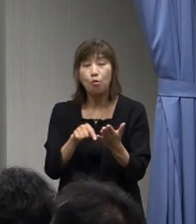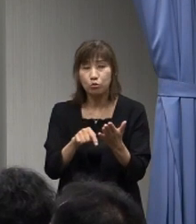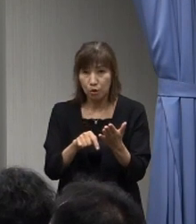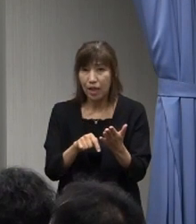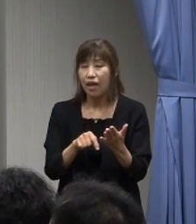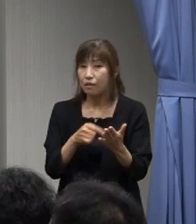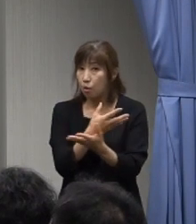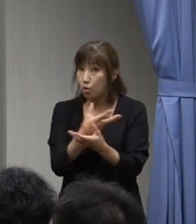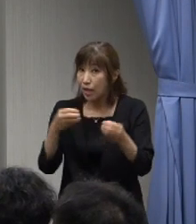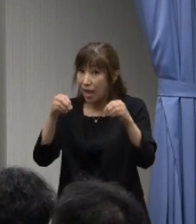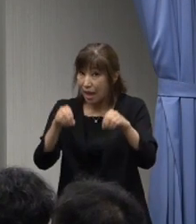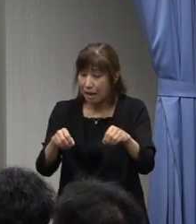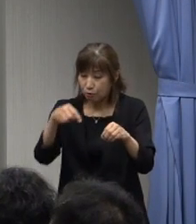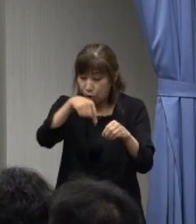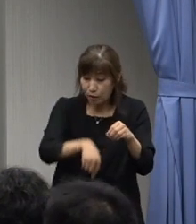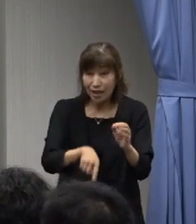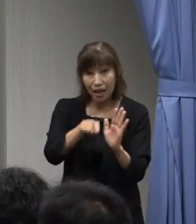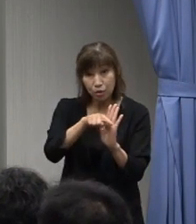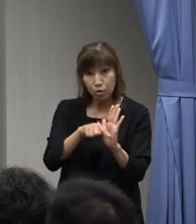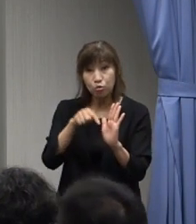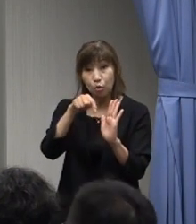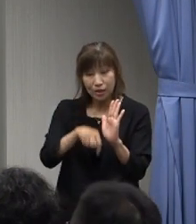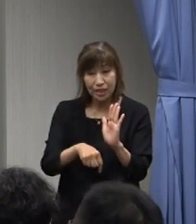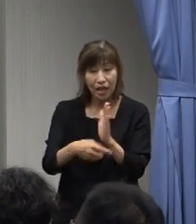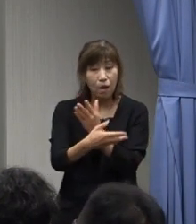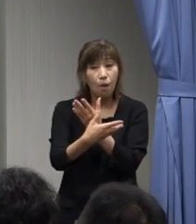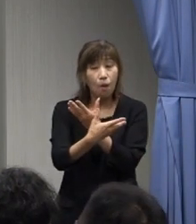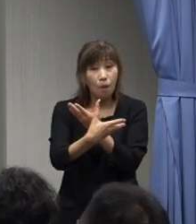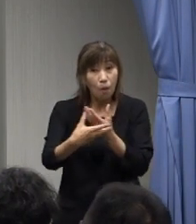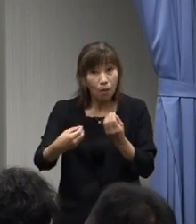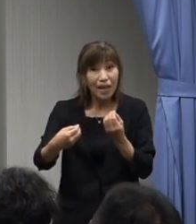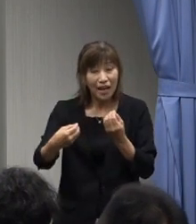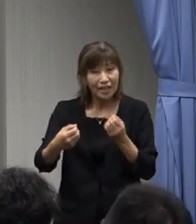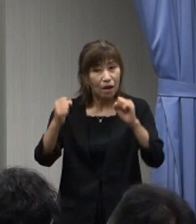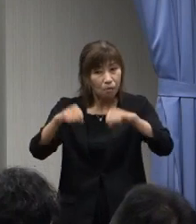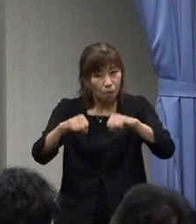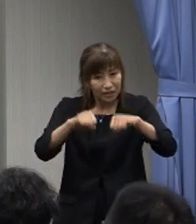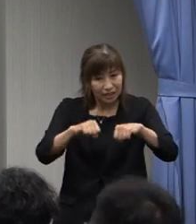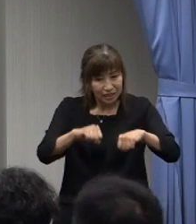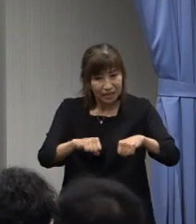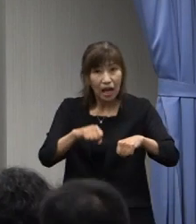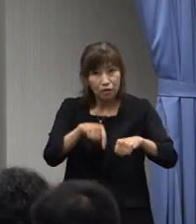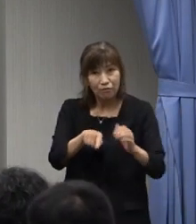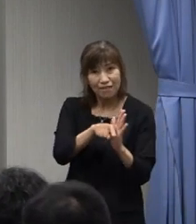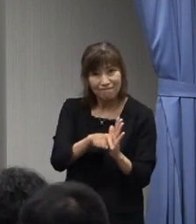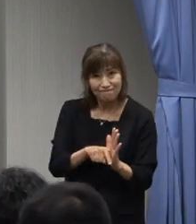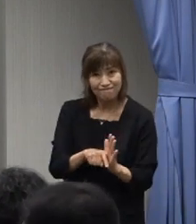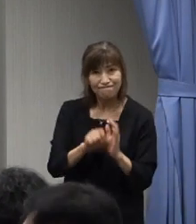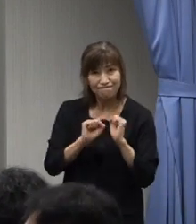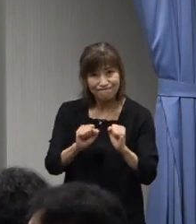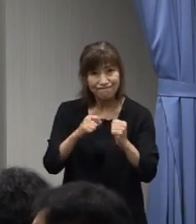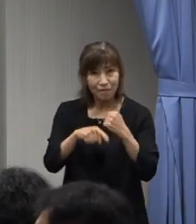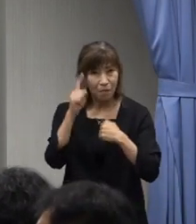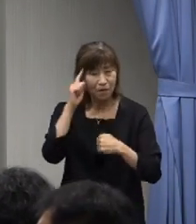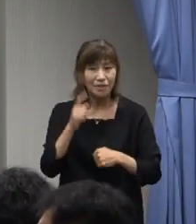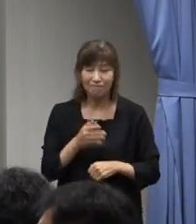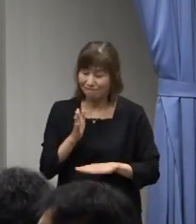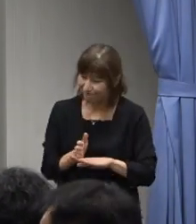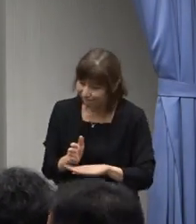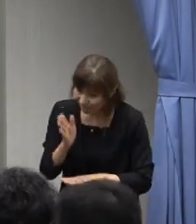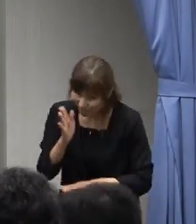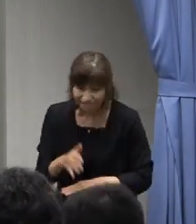契約事項としてお互いと合意するものを定めていくということになると思います。 ありがとうございます